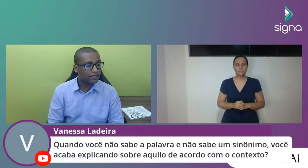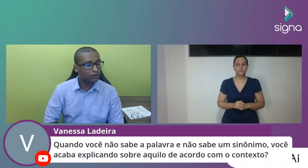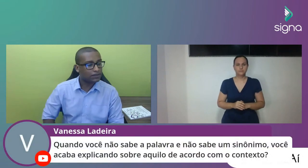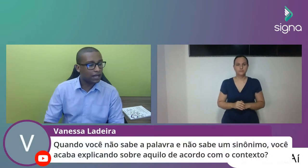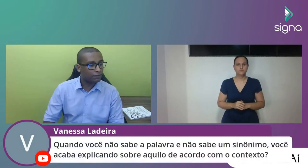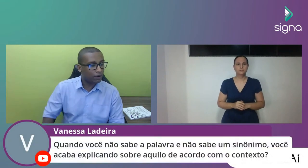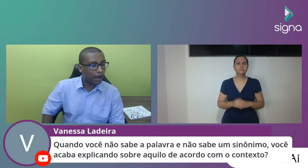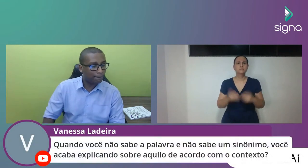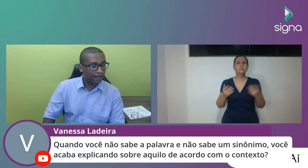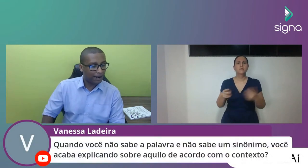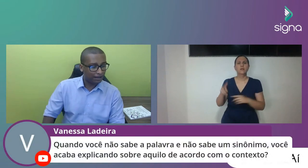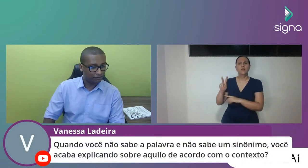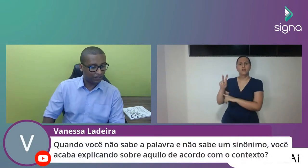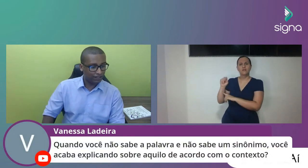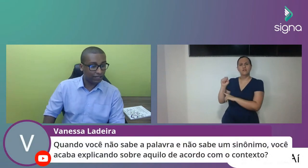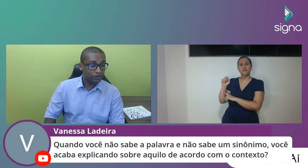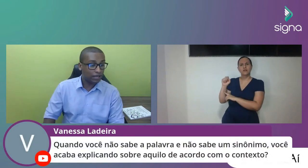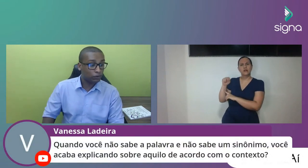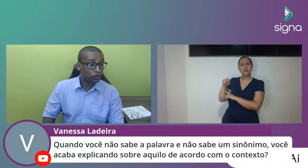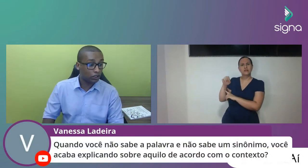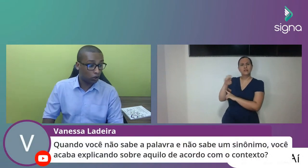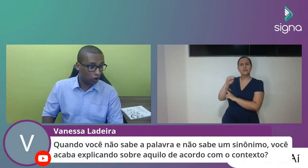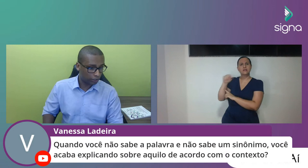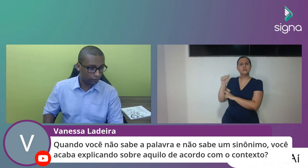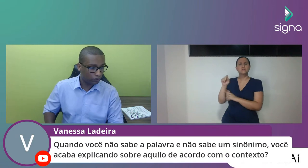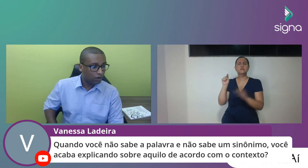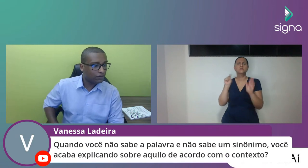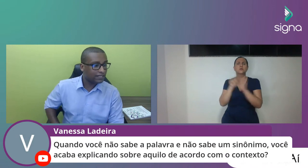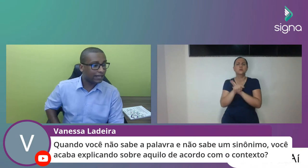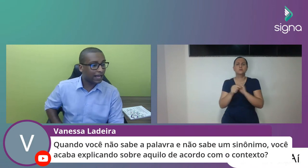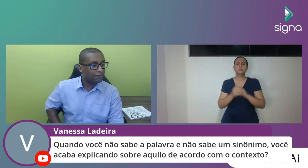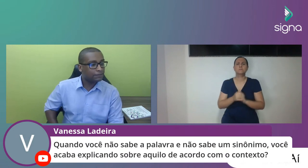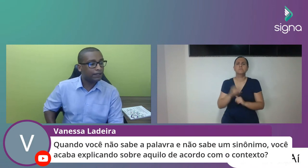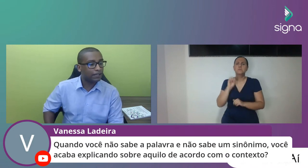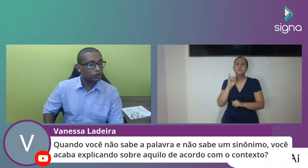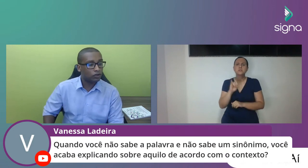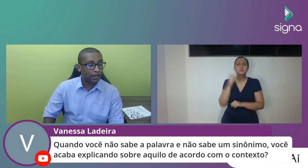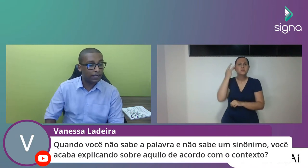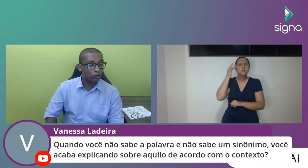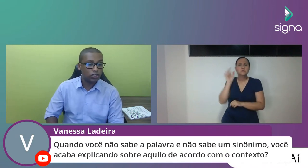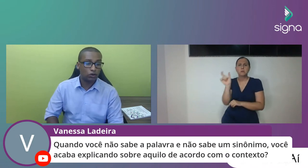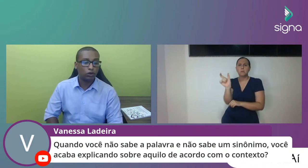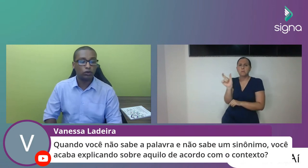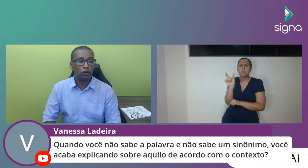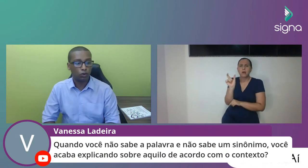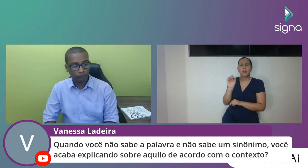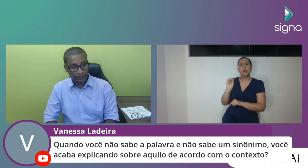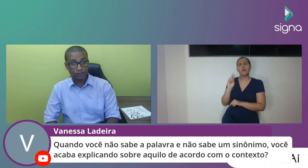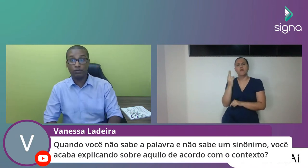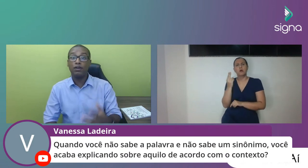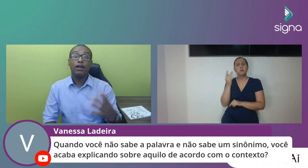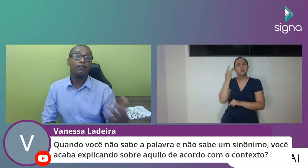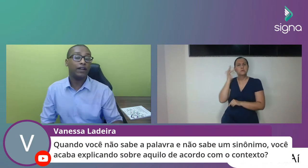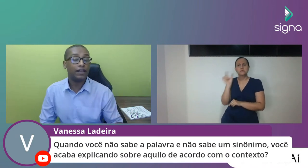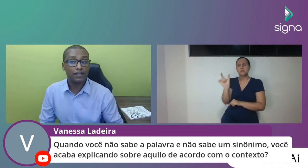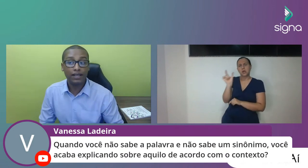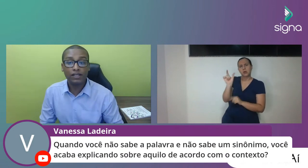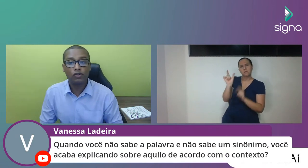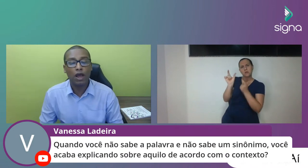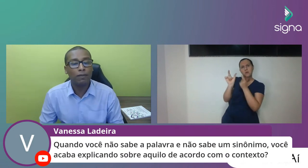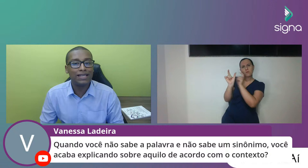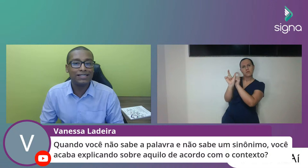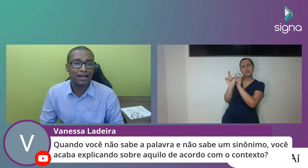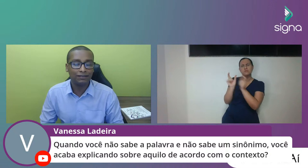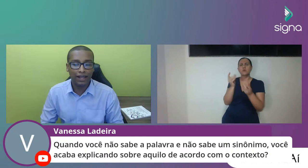Vanessa, quando você não sabe a palavra e não sabe um sinônimo, você acaba explicando sobre aquilo de acordo com o contexto?